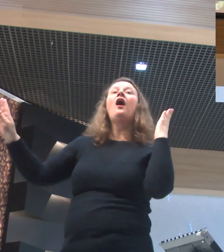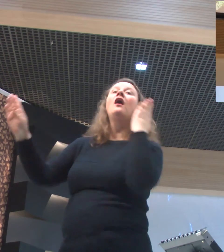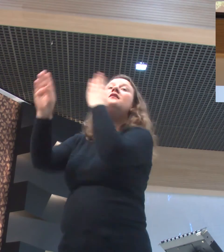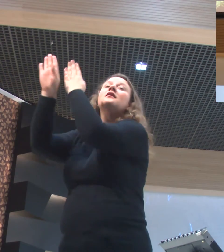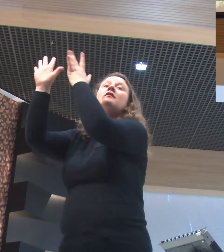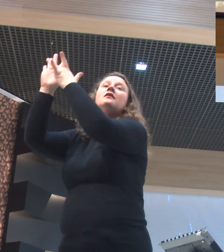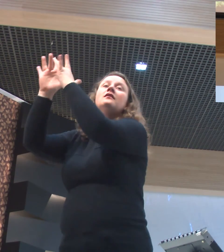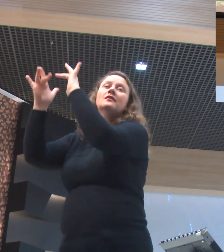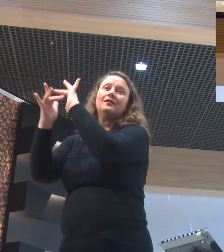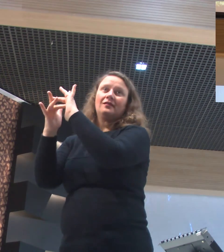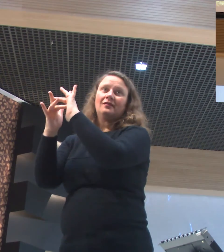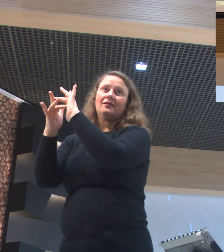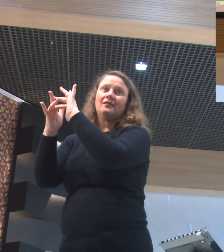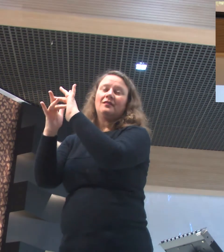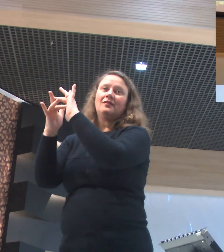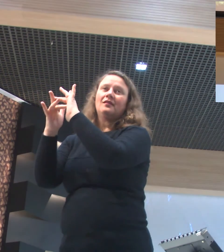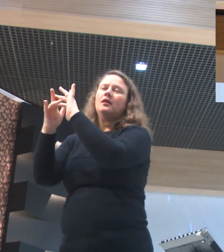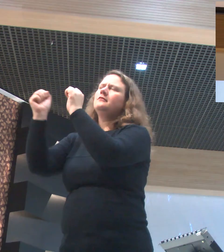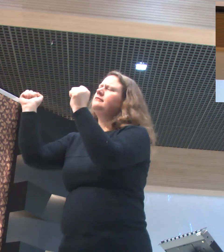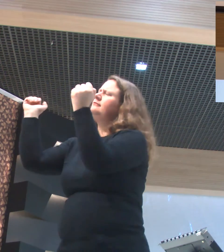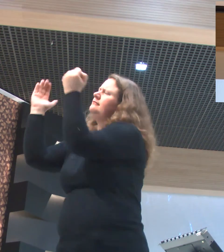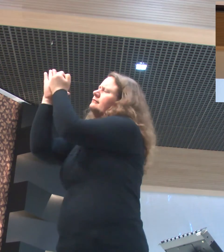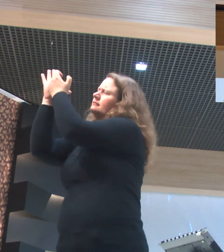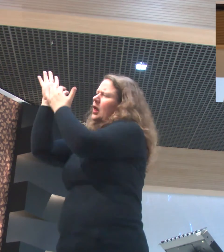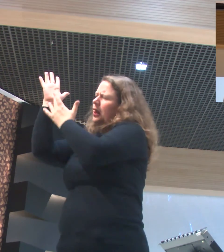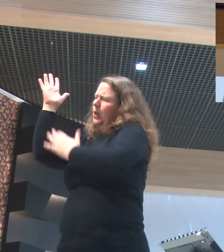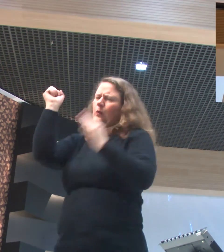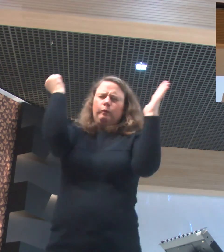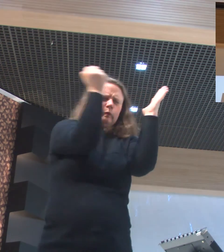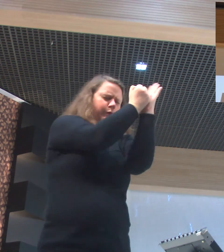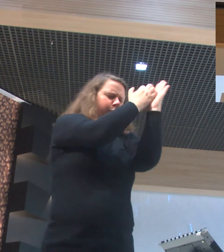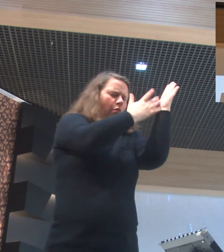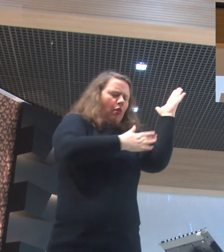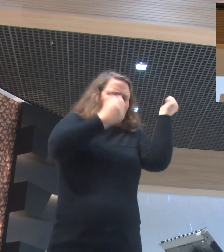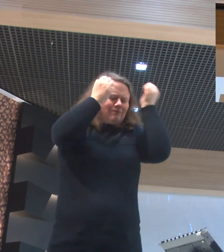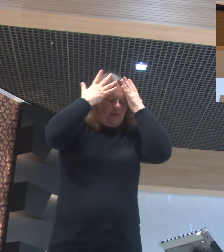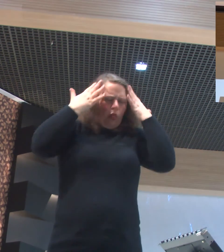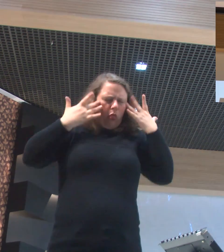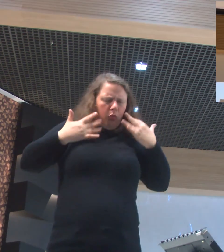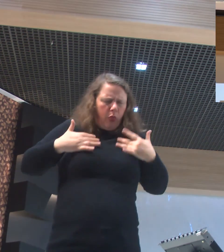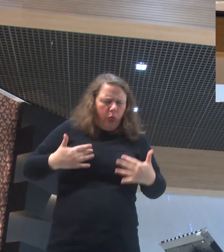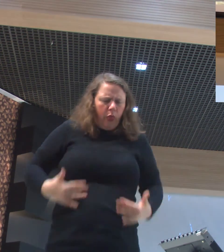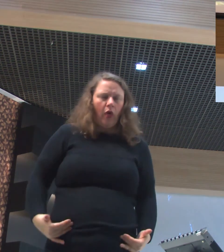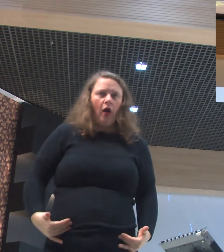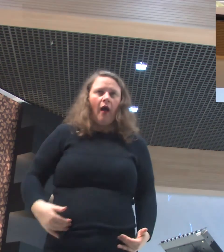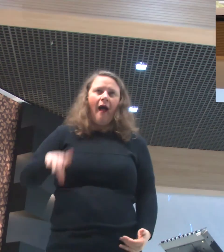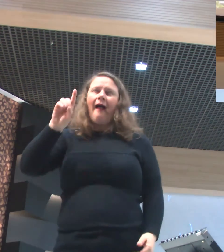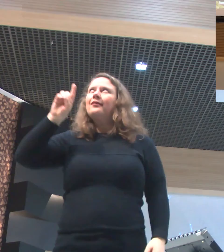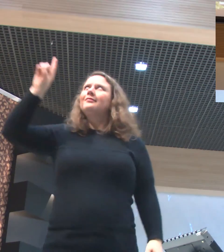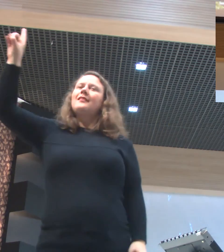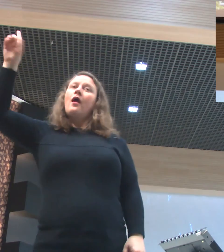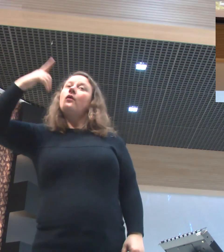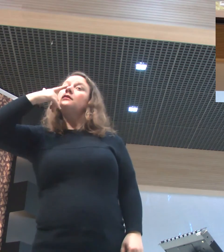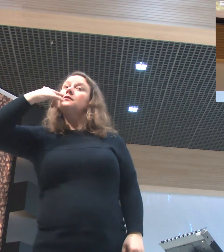através de Jesus, por meio do sangue de Jesus Cristo. Ele nos olha através de Jesus,